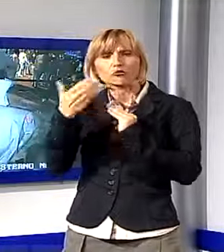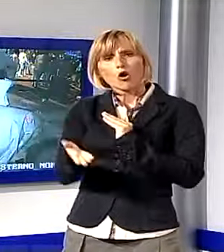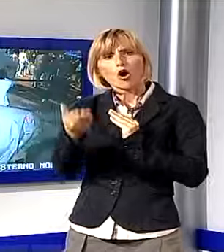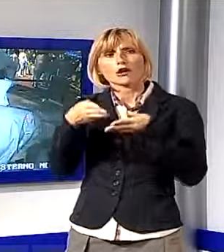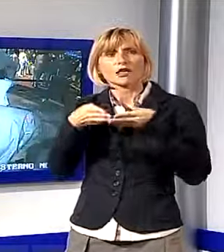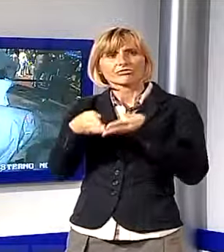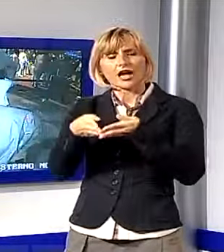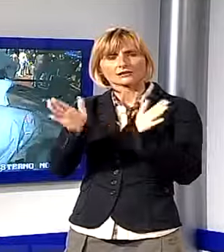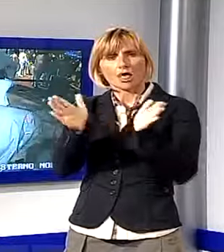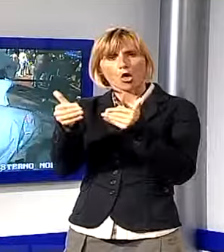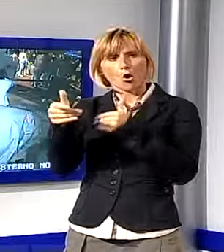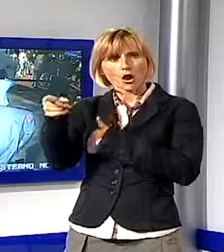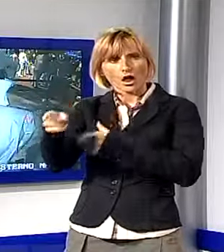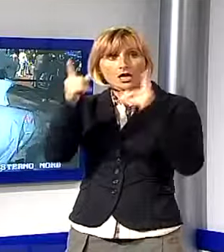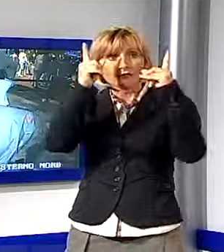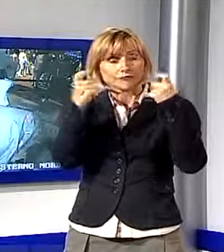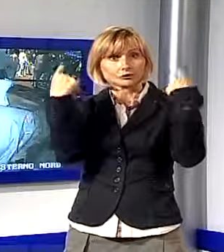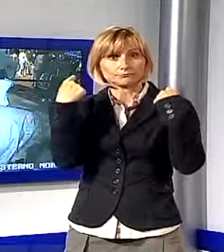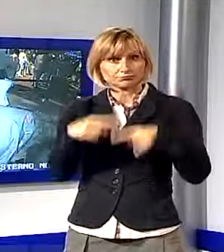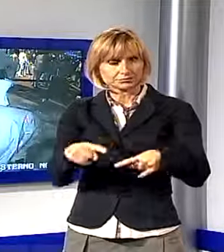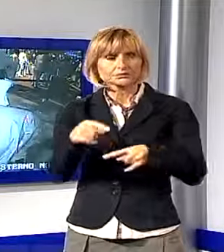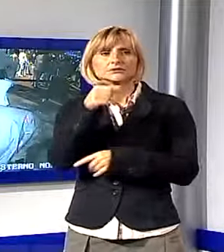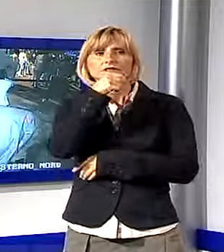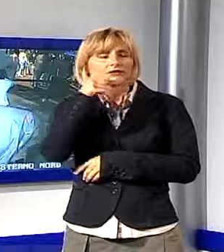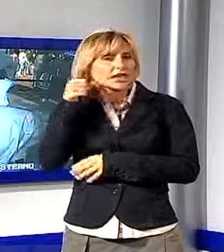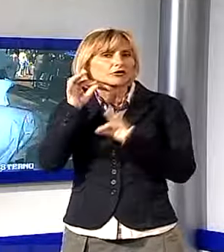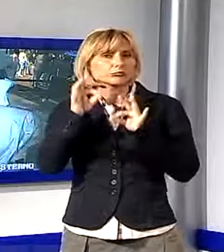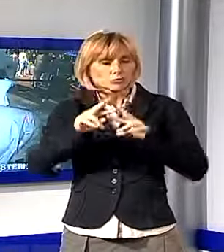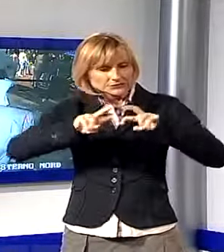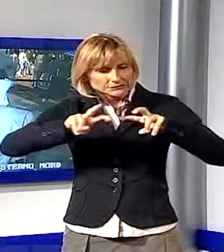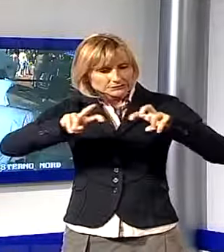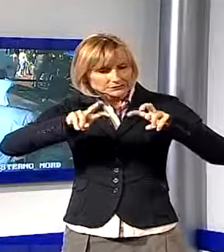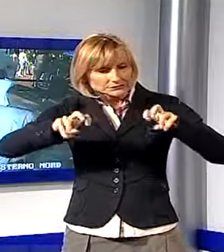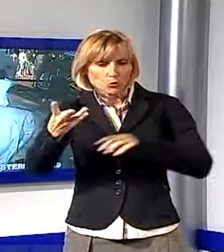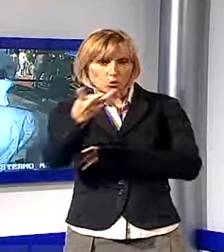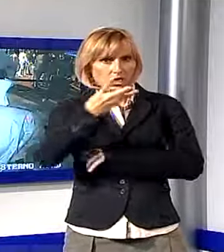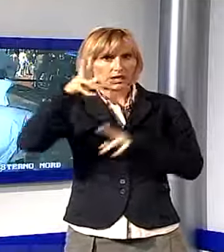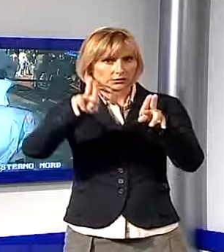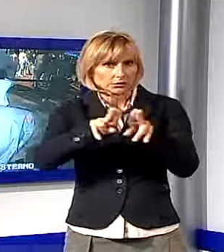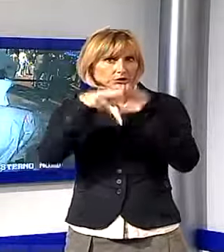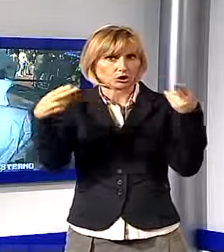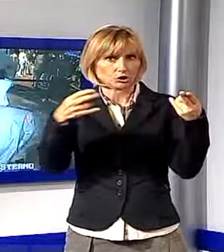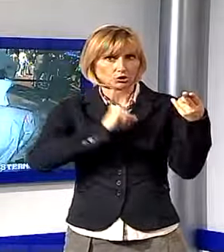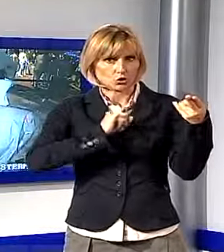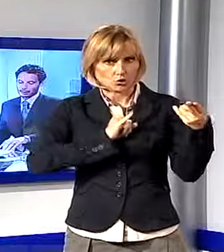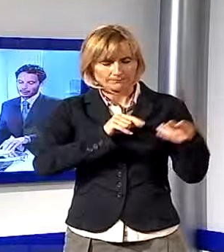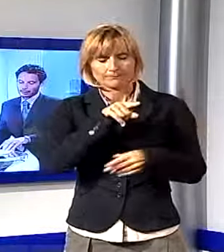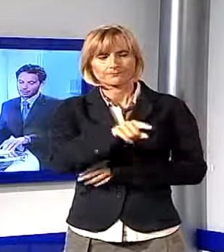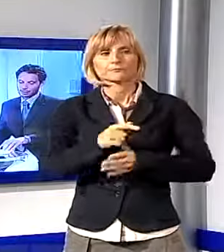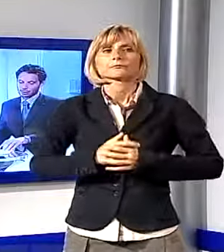una foto che è servita agli investigatori per rintracciare proprio i ragazzi denunciati. E ancora per la